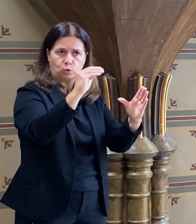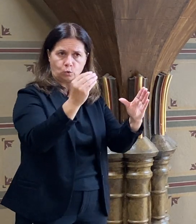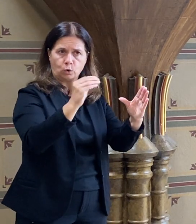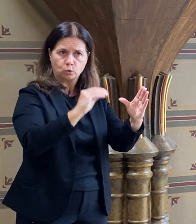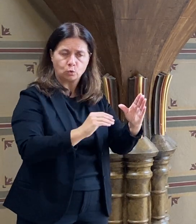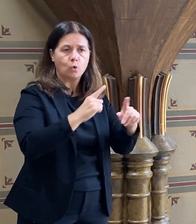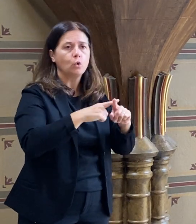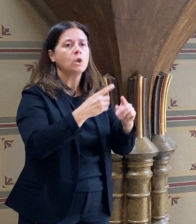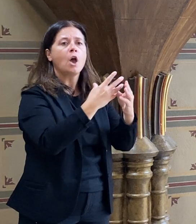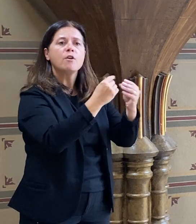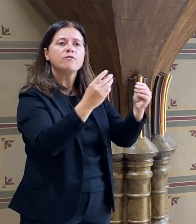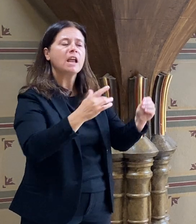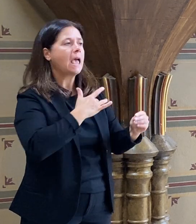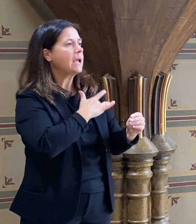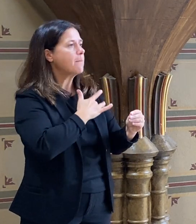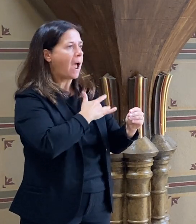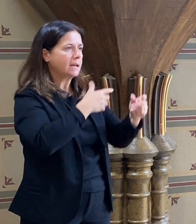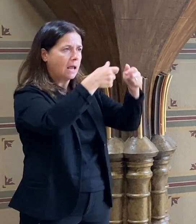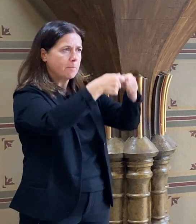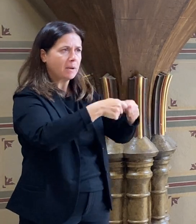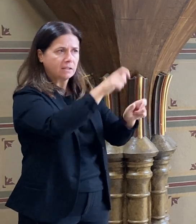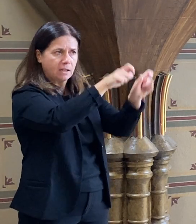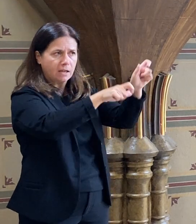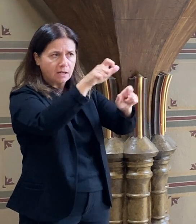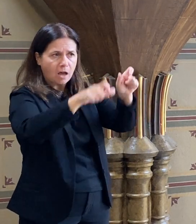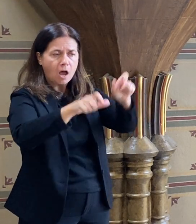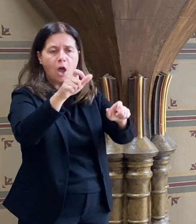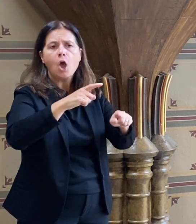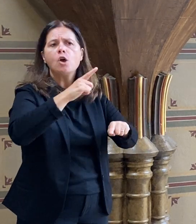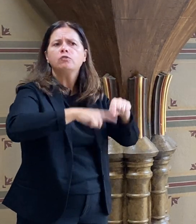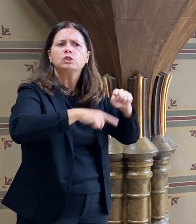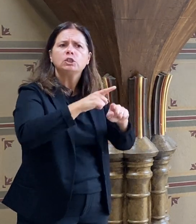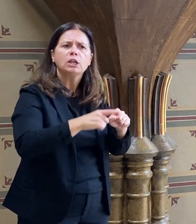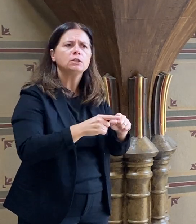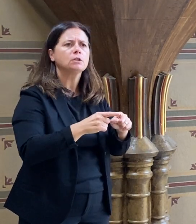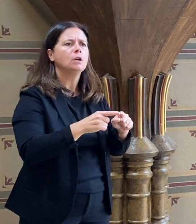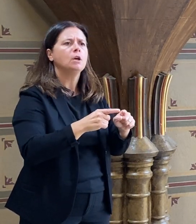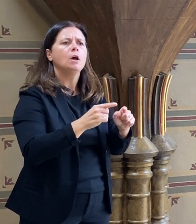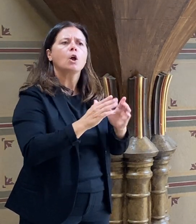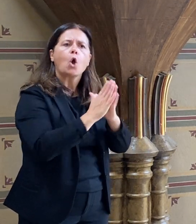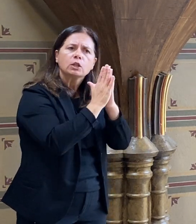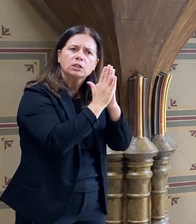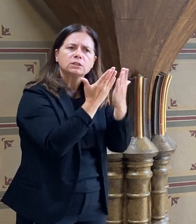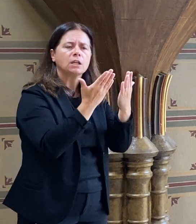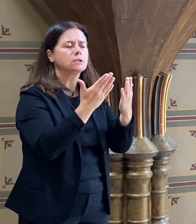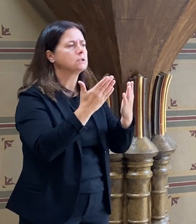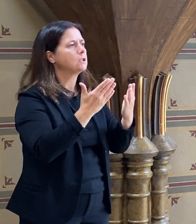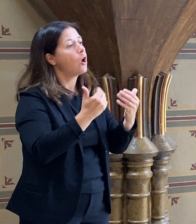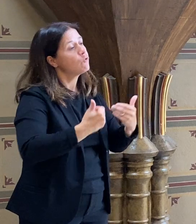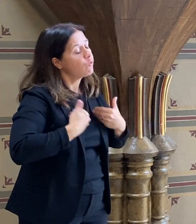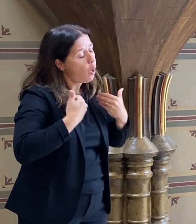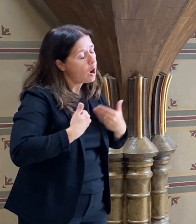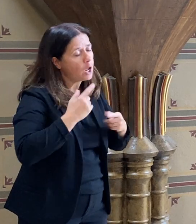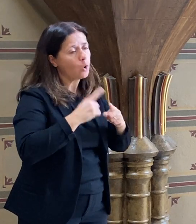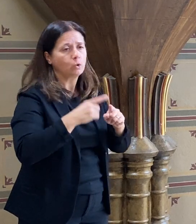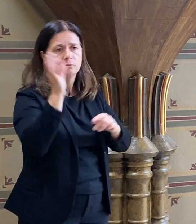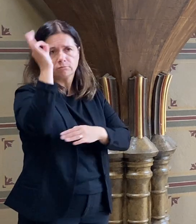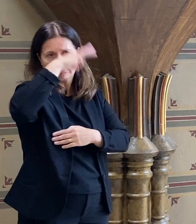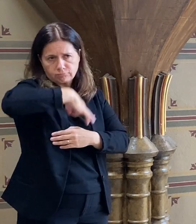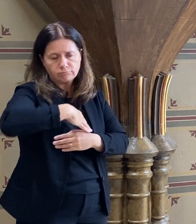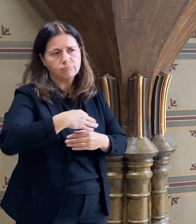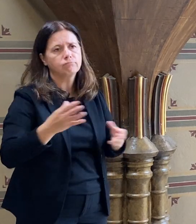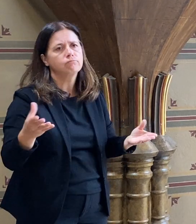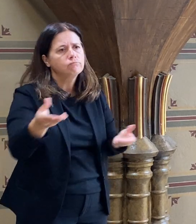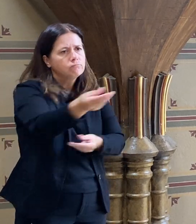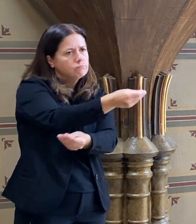Viele Gemeindemitglieder haben in verschiedensten Gottesdiensten Freud und Leid miteinander